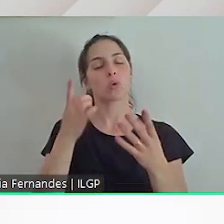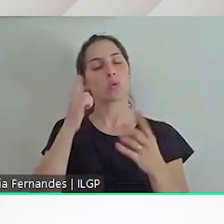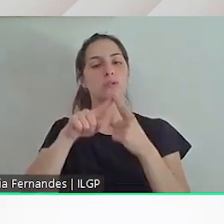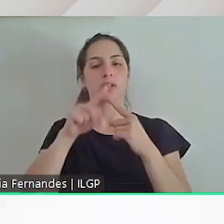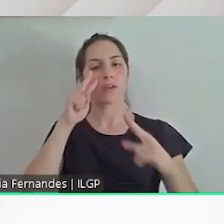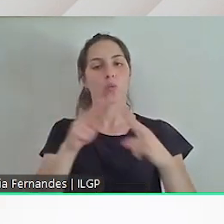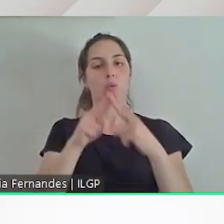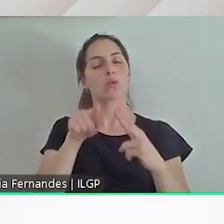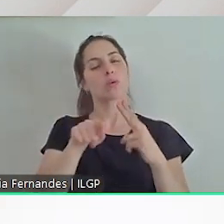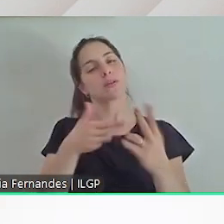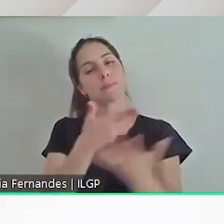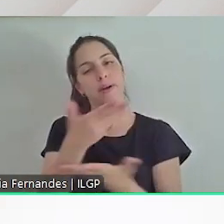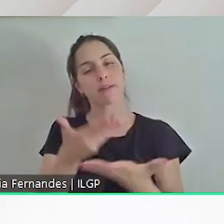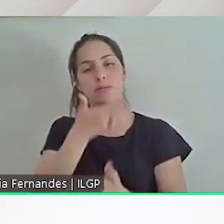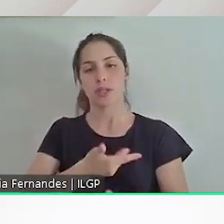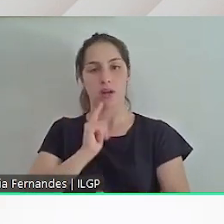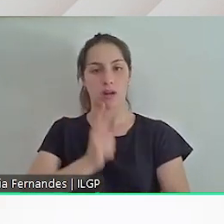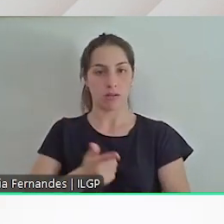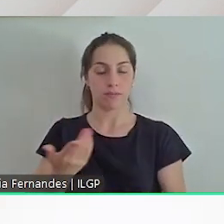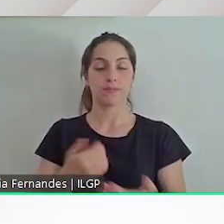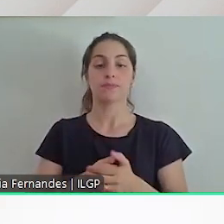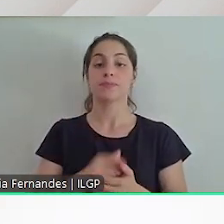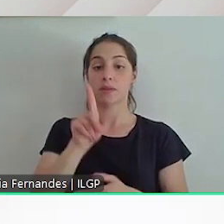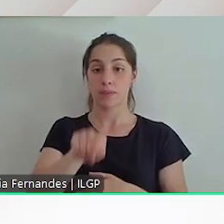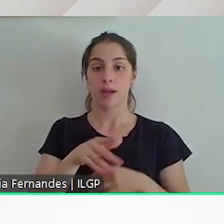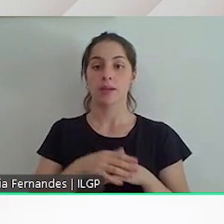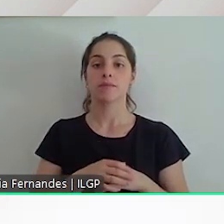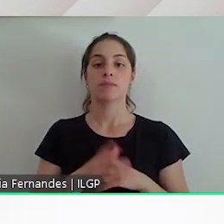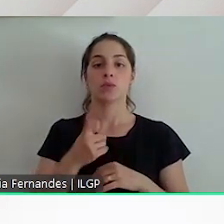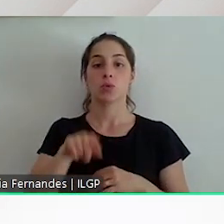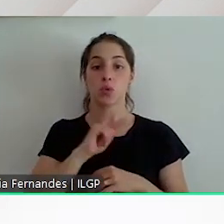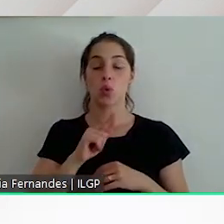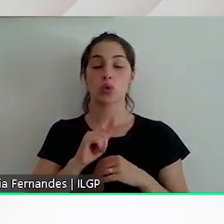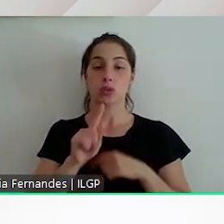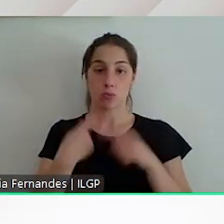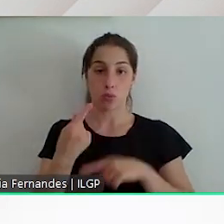suas experiências. Teremos também uma rúbrica